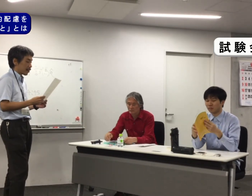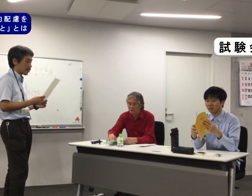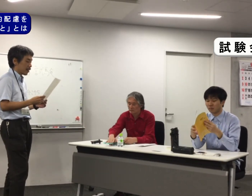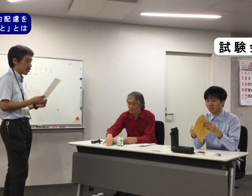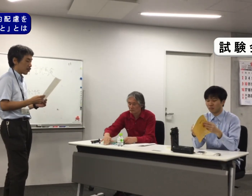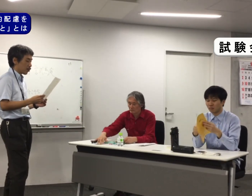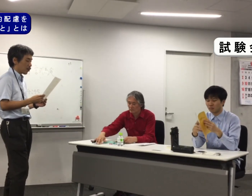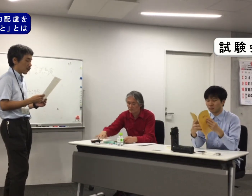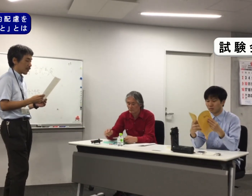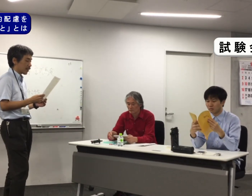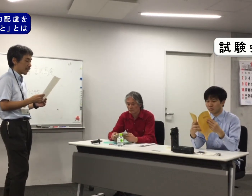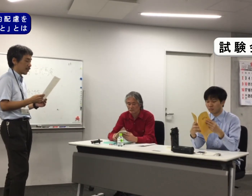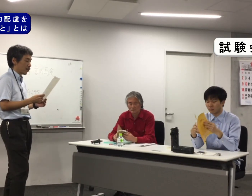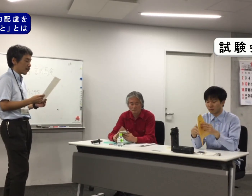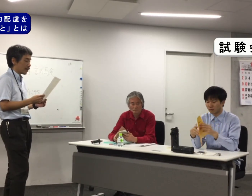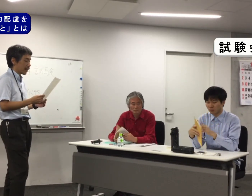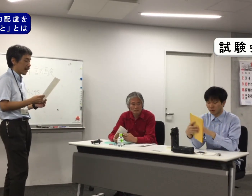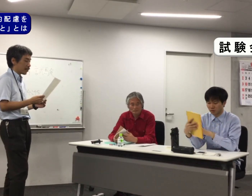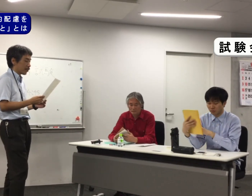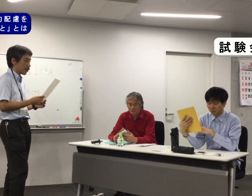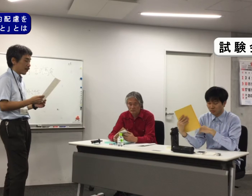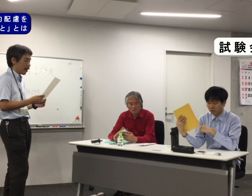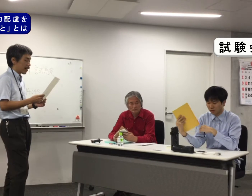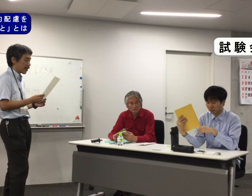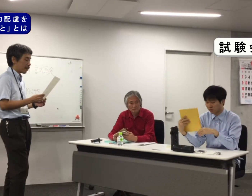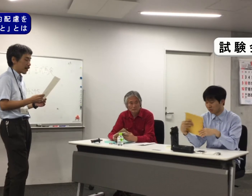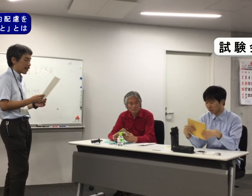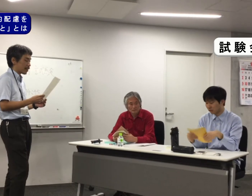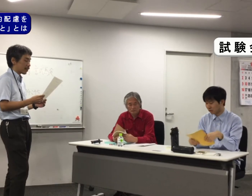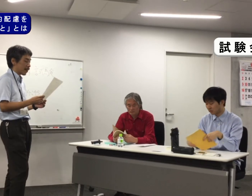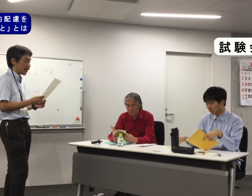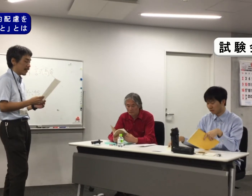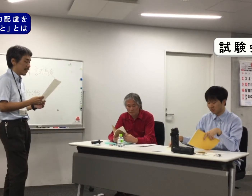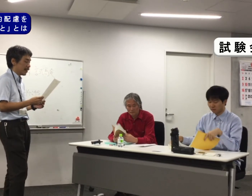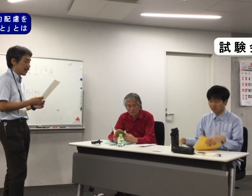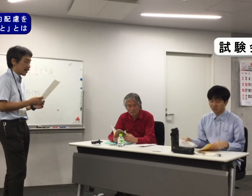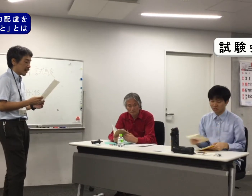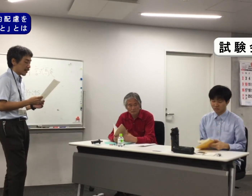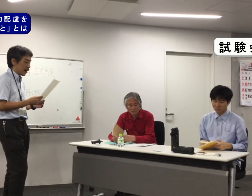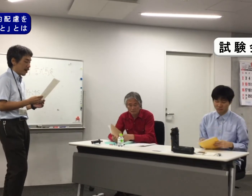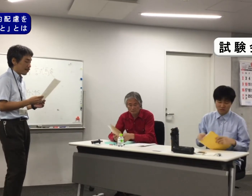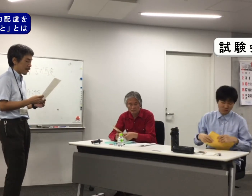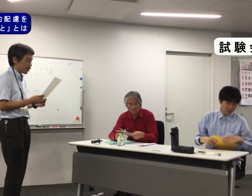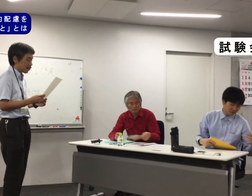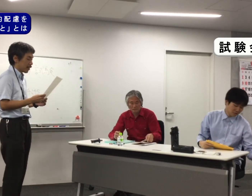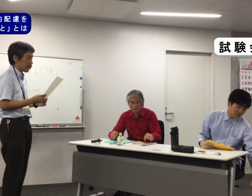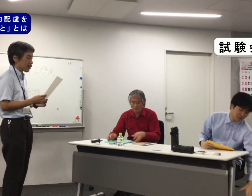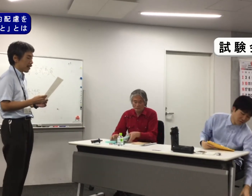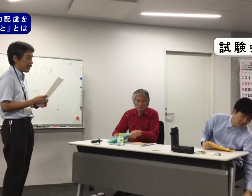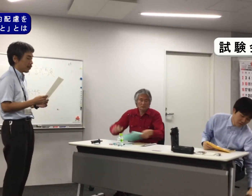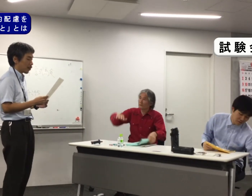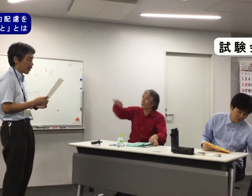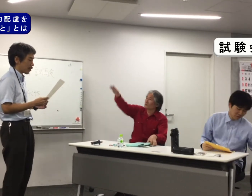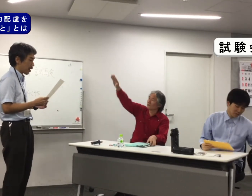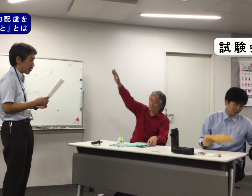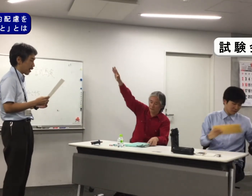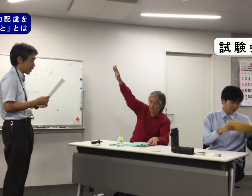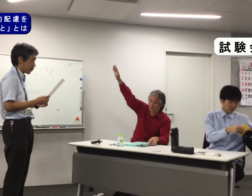百姓章筆記用具以外のものはかばんにしまいいいカバンは机の下に置いてください